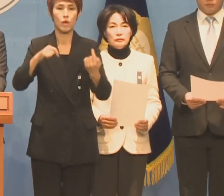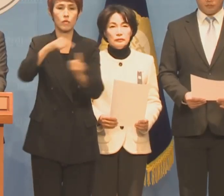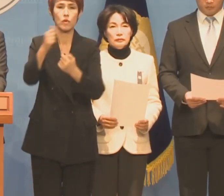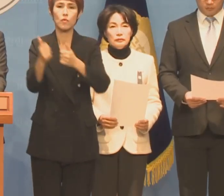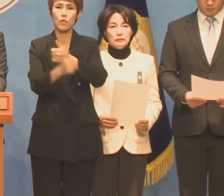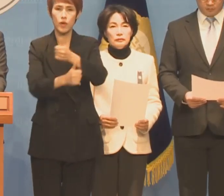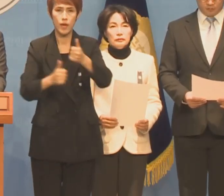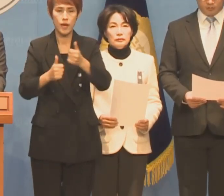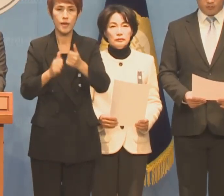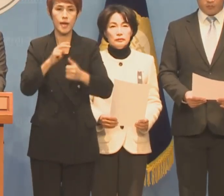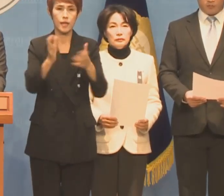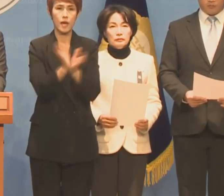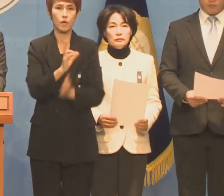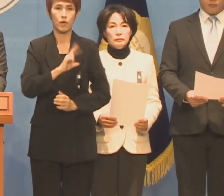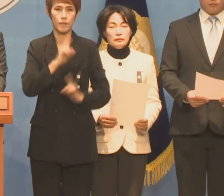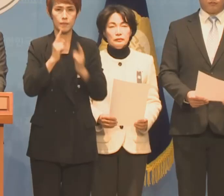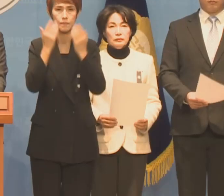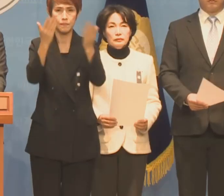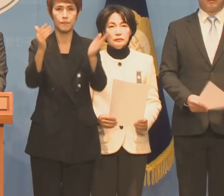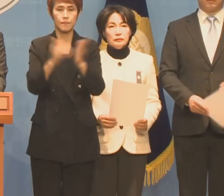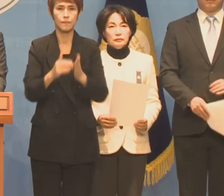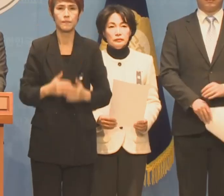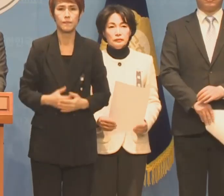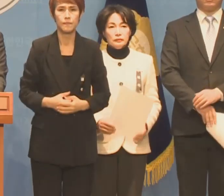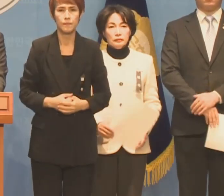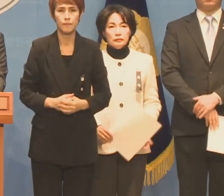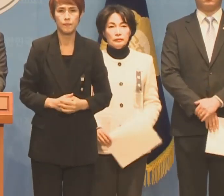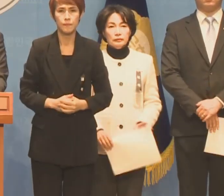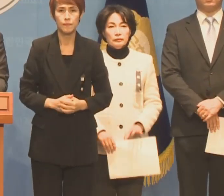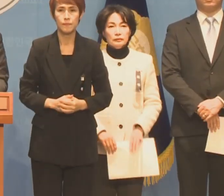운영위원회 야당의원 1동.